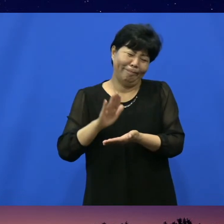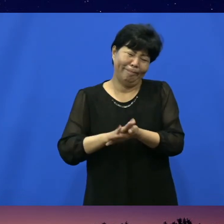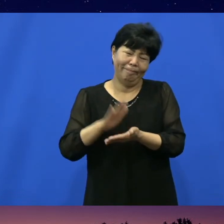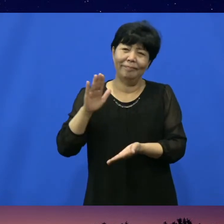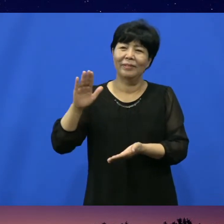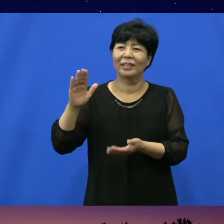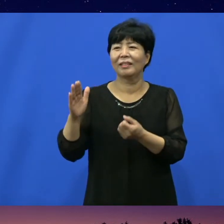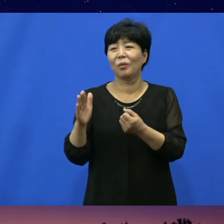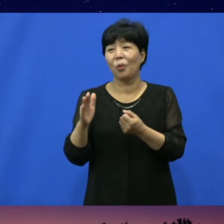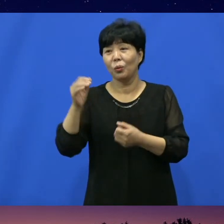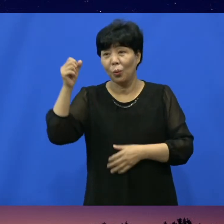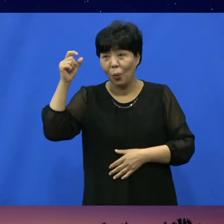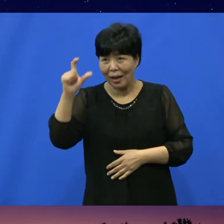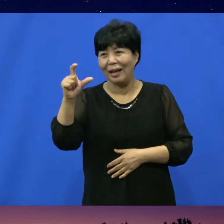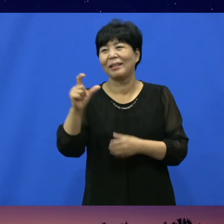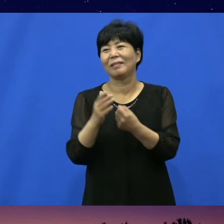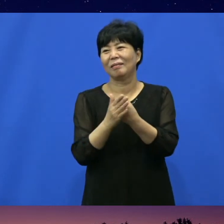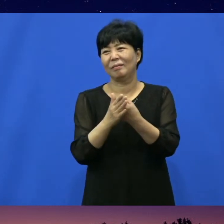너무너무 강렬해.